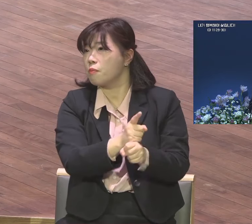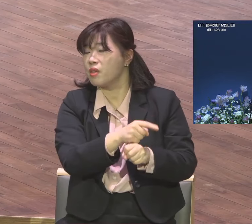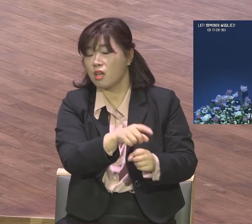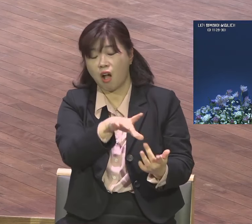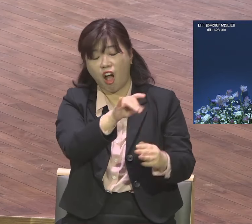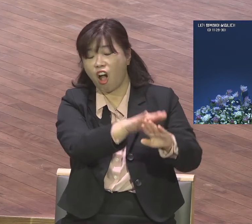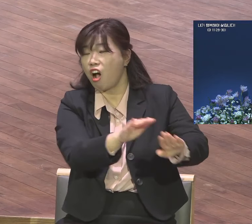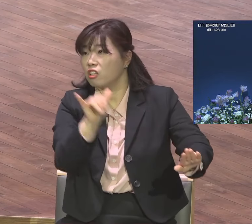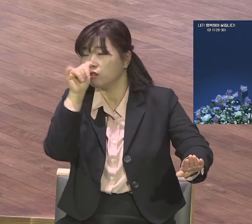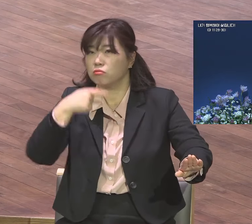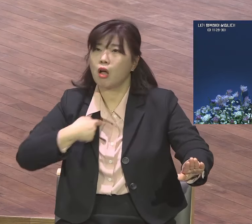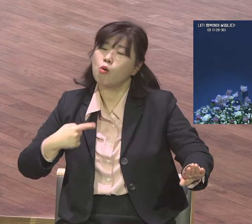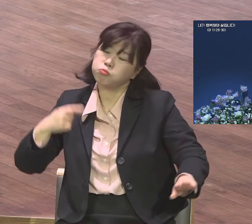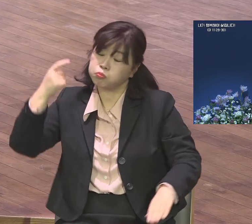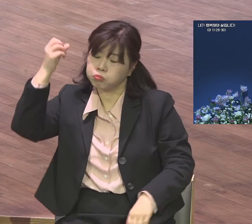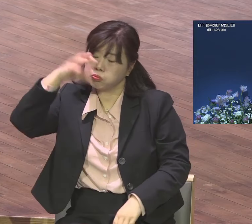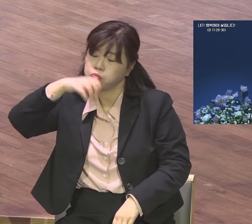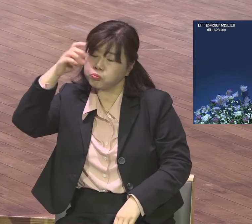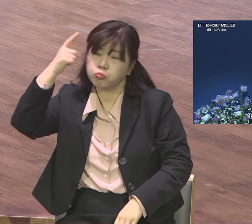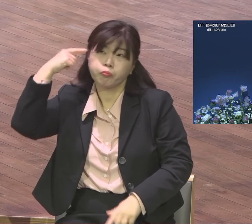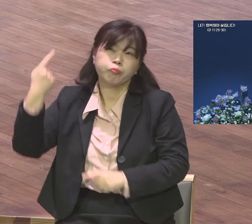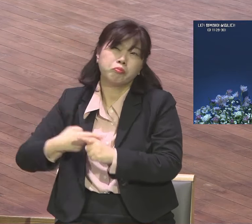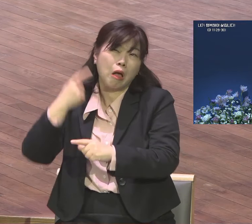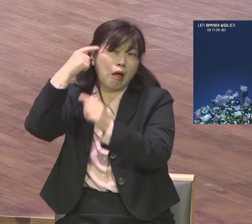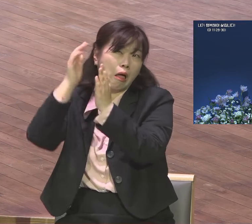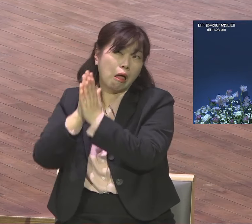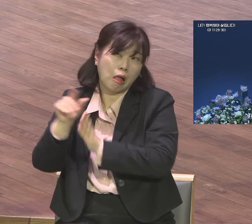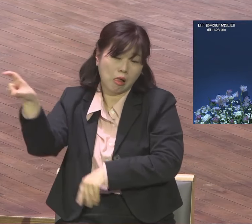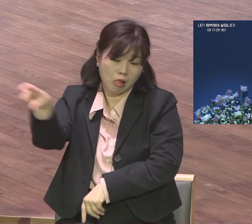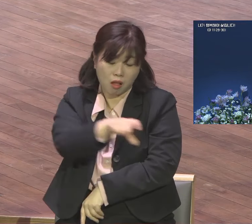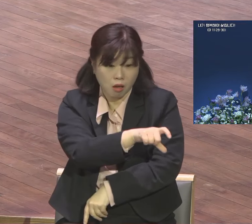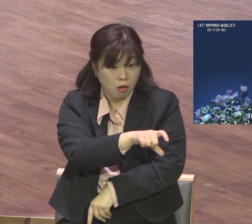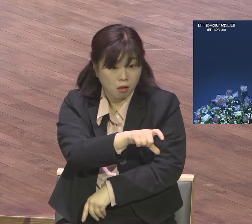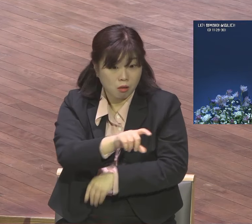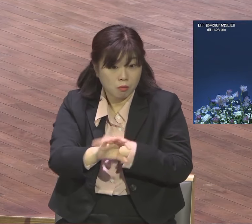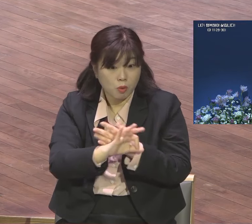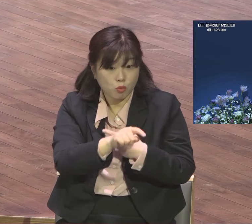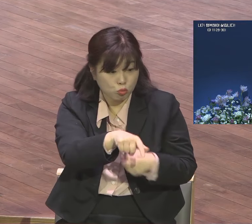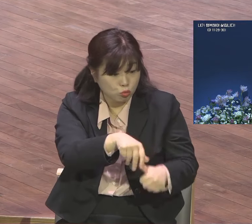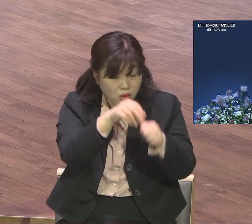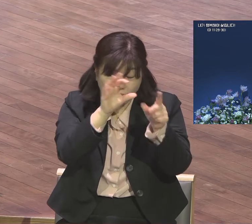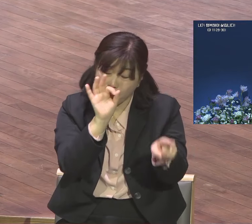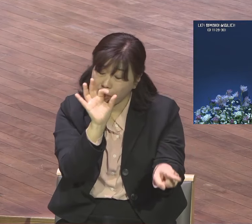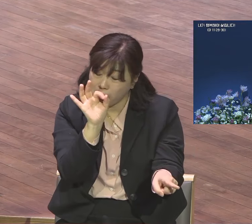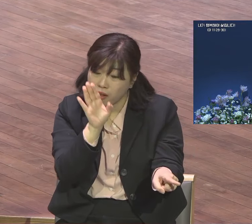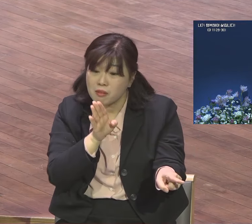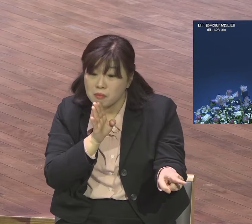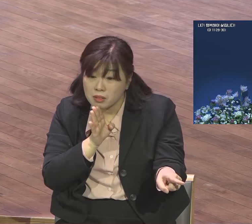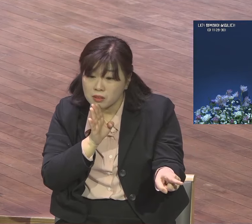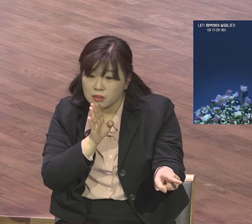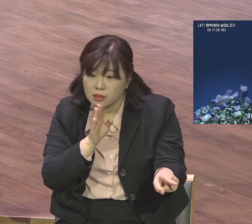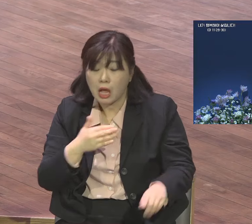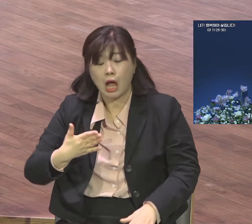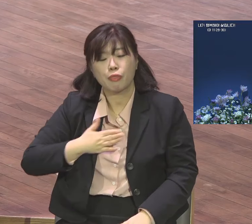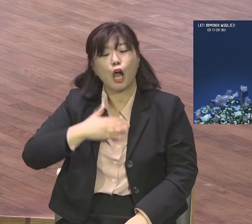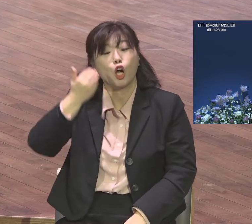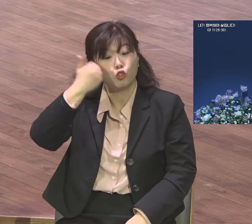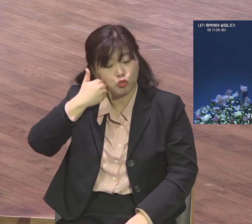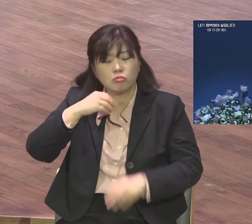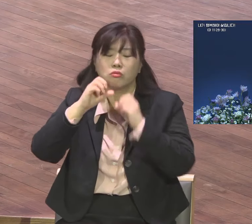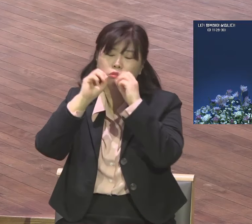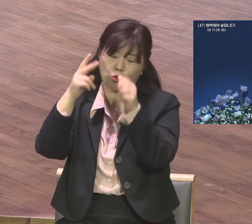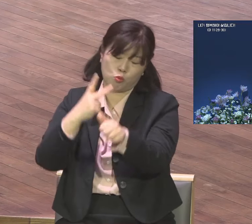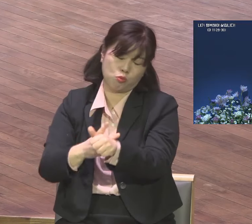헌신, 헌금, 국내의 전도 캠프에 참석하는 것, 직접 전도자와 선교사의 삶을 사는 모든 것이